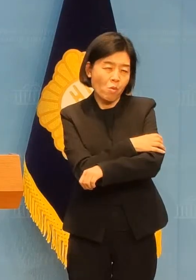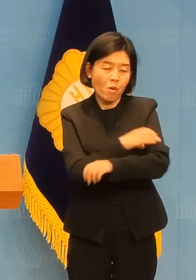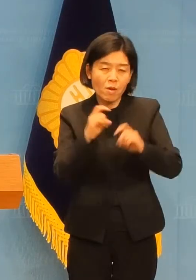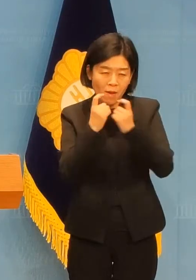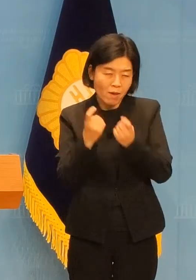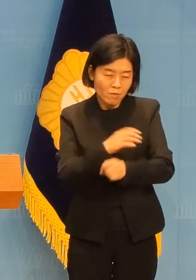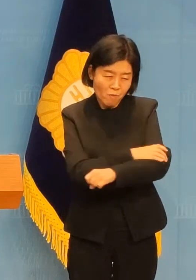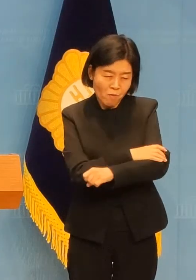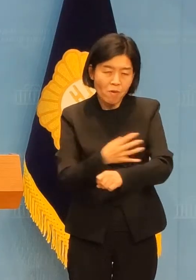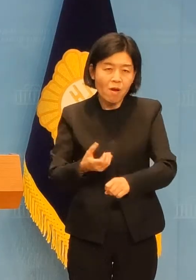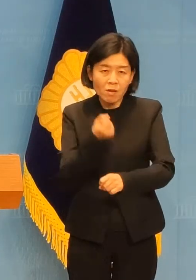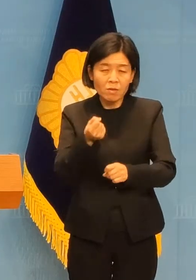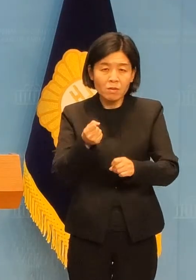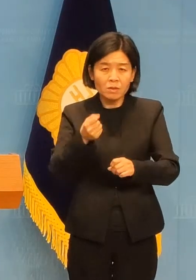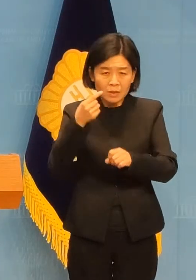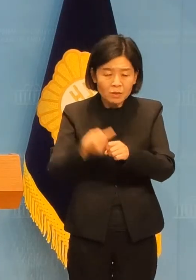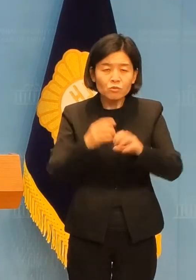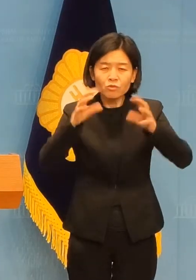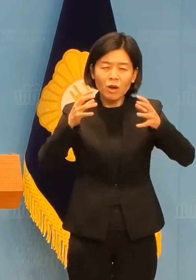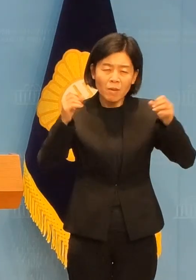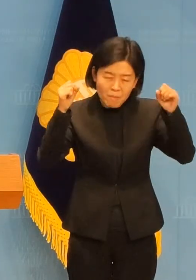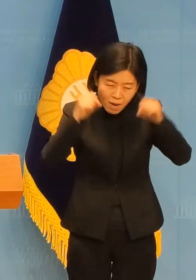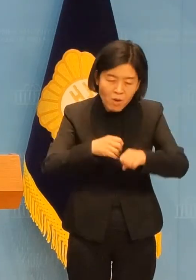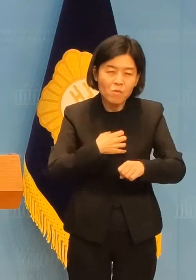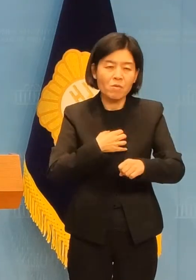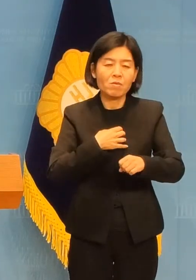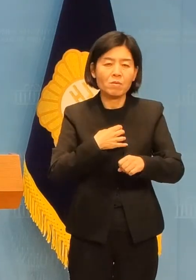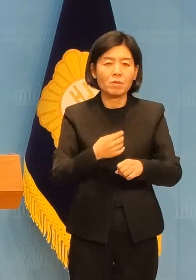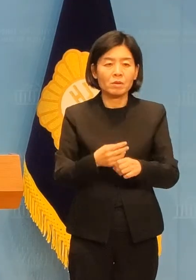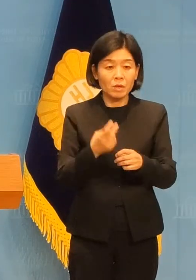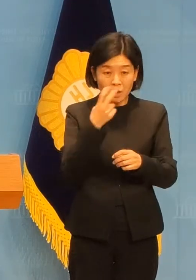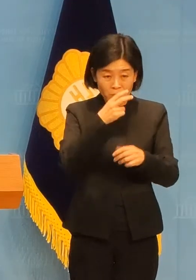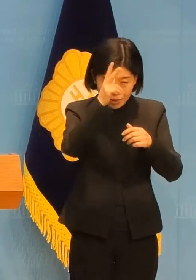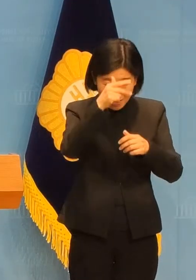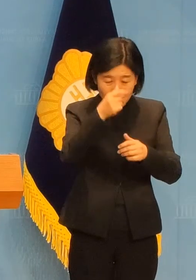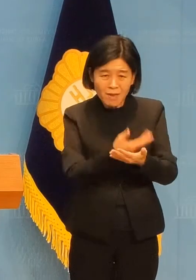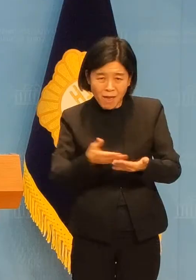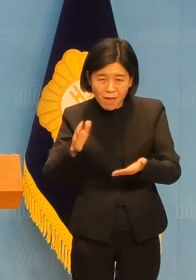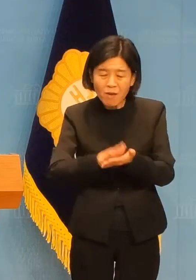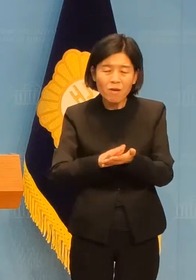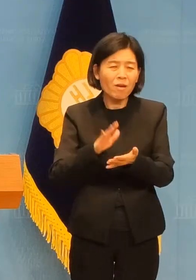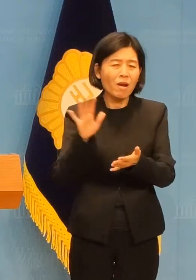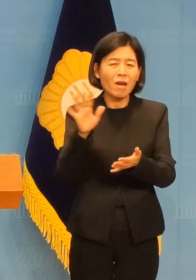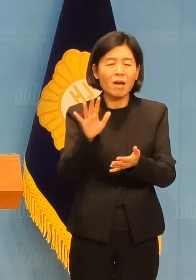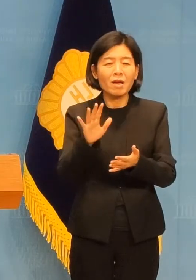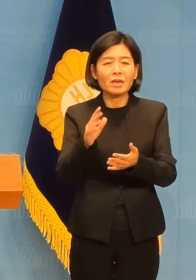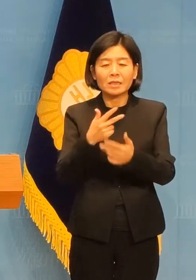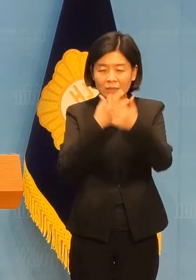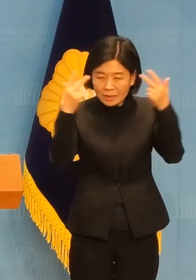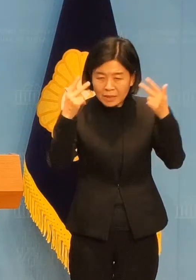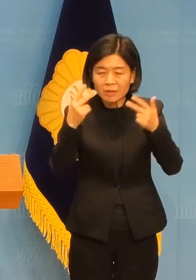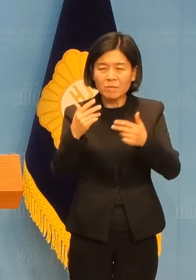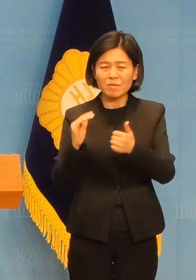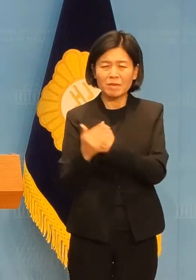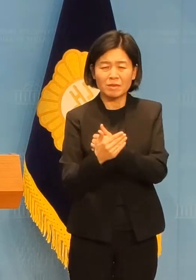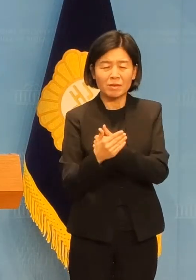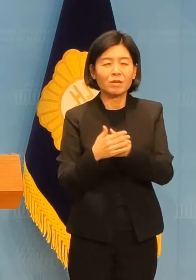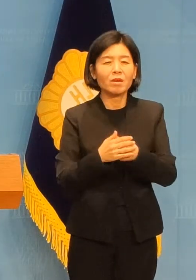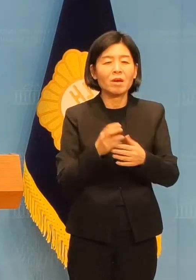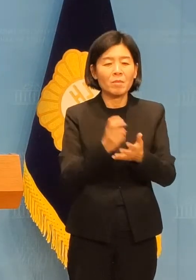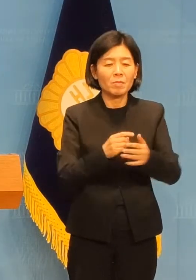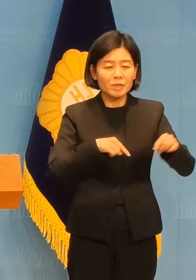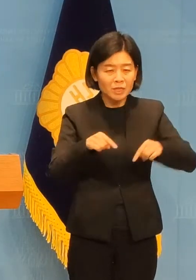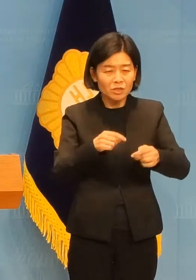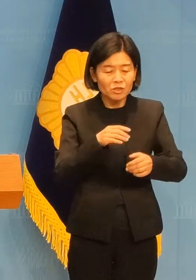붕괴입니다. 이것은 검찰 개혁이 아니라 이재명 방탄, 법치주의가 아니라 정권